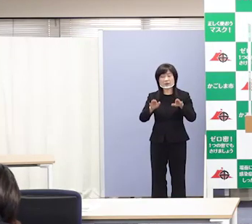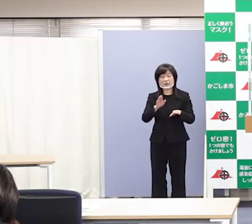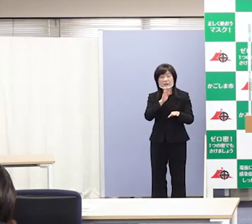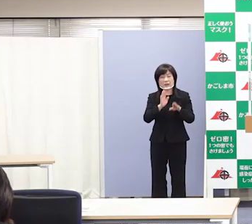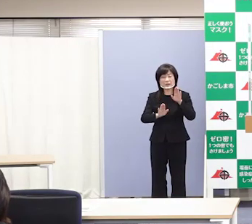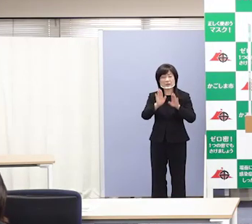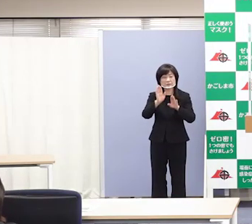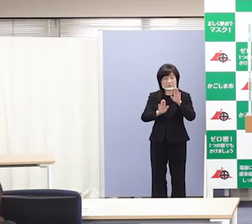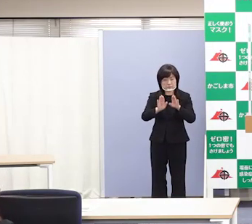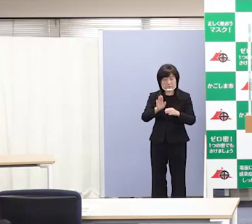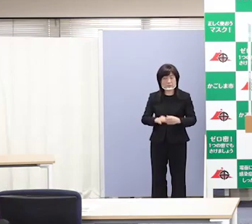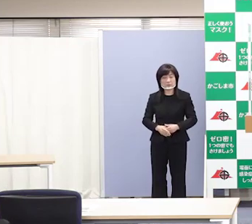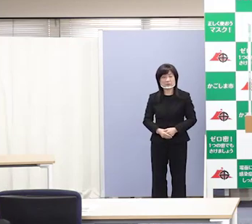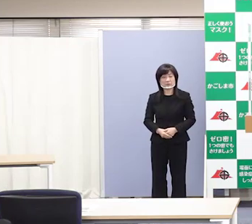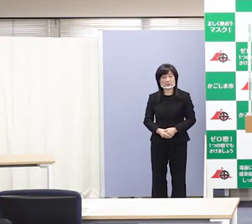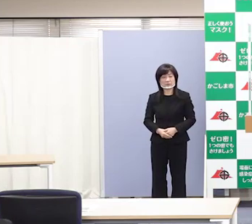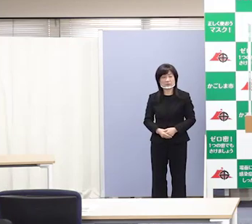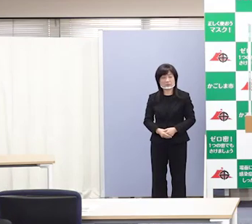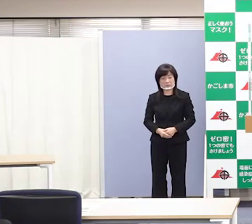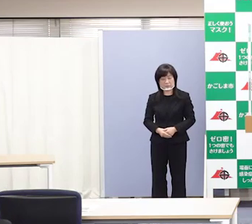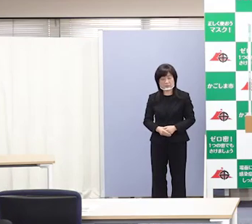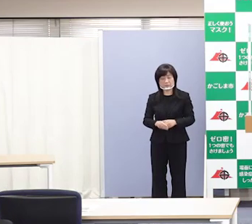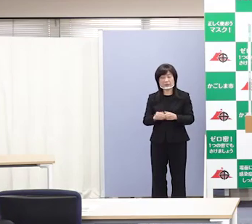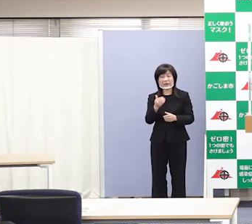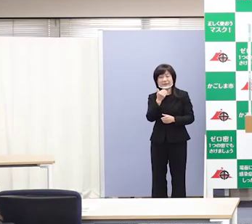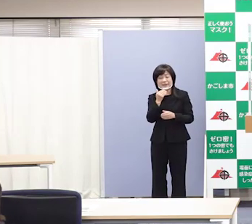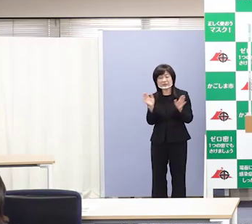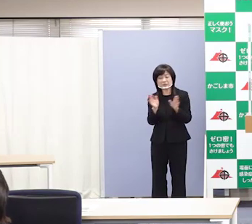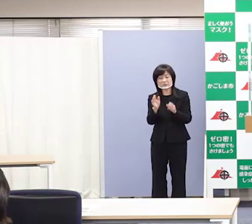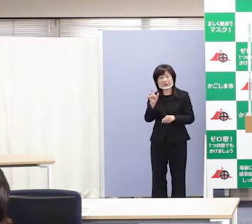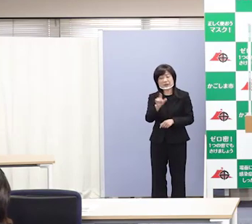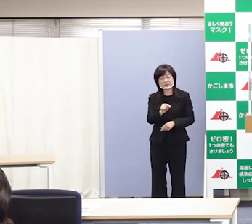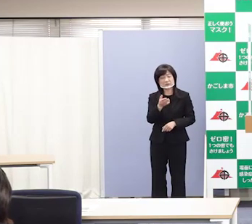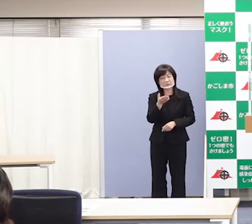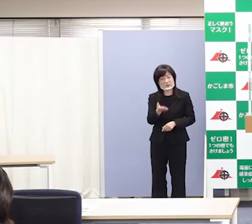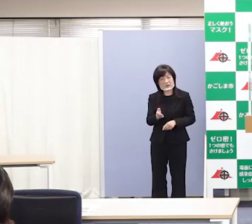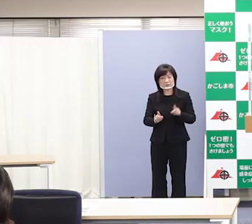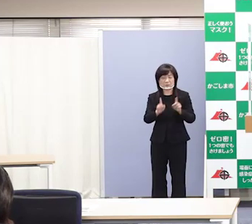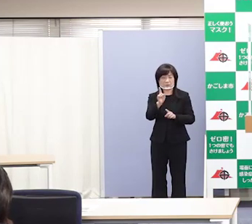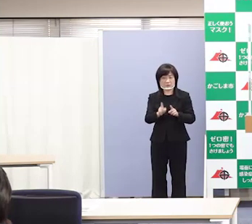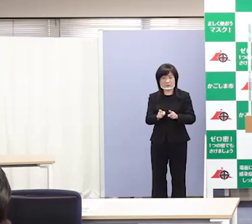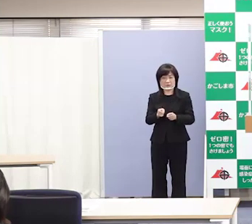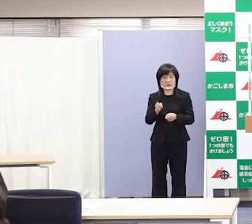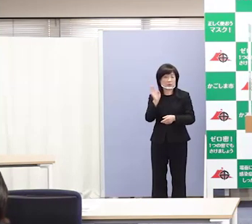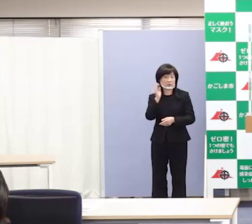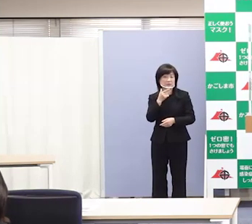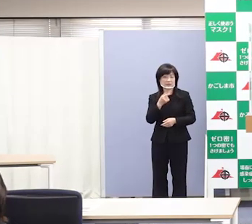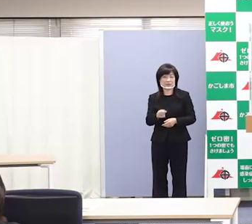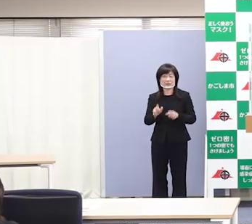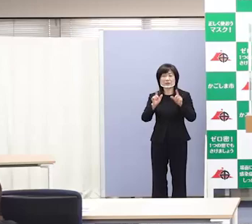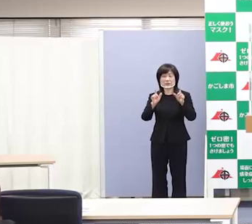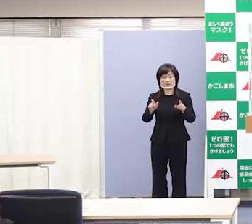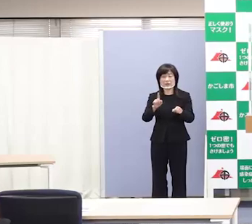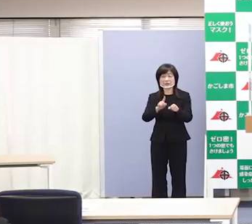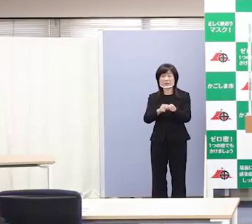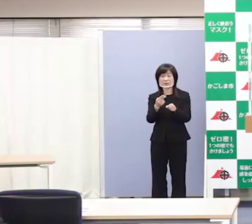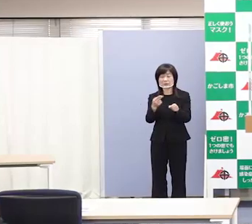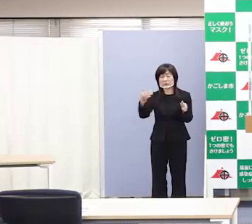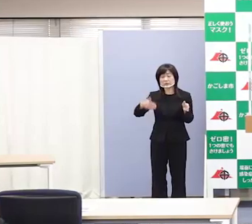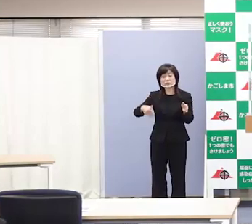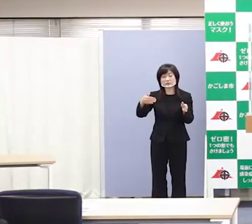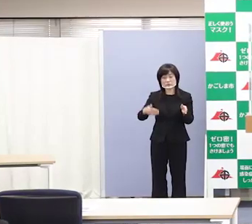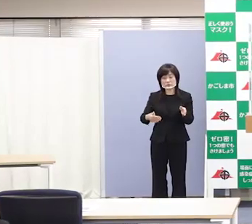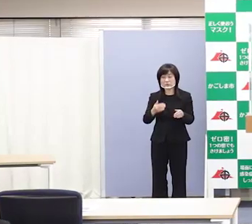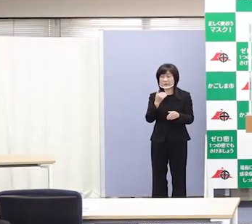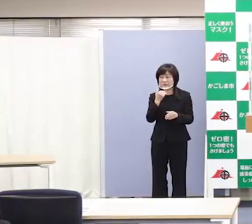ては減ってきているというか、どういった状況かというのを認識をお願いします。 年度途中の待機児童の状況